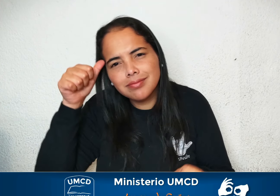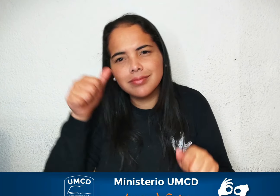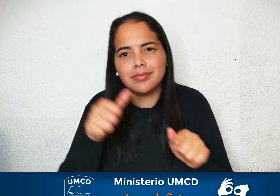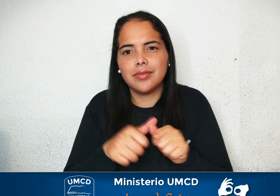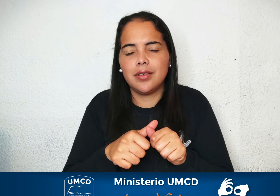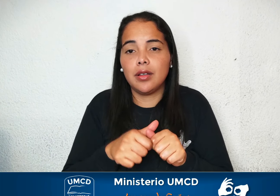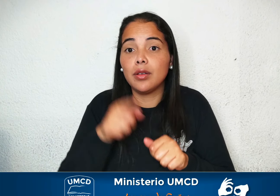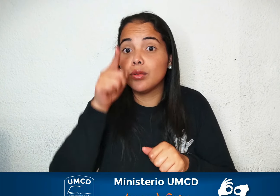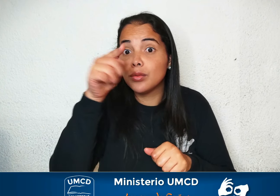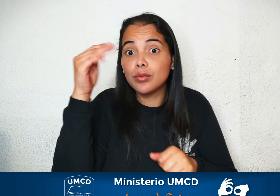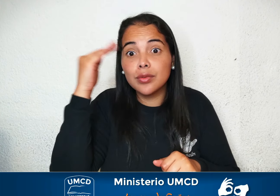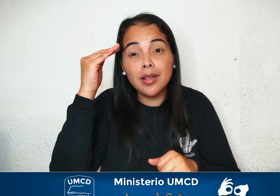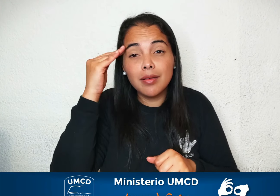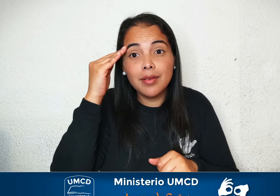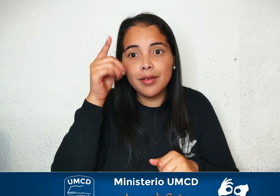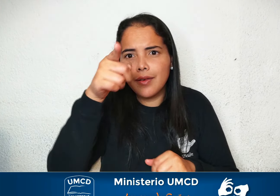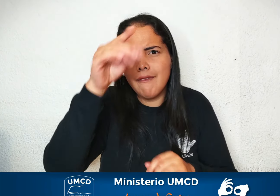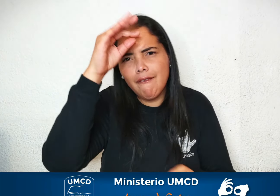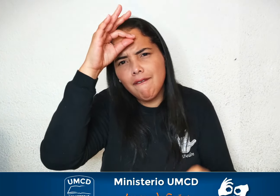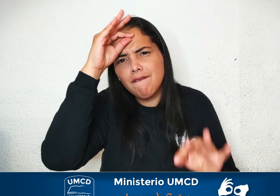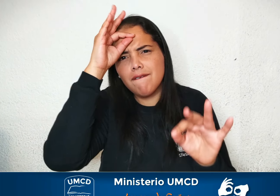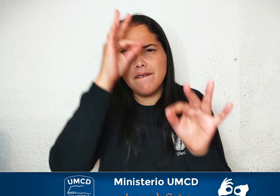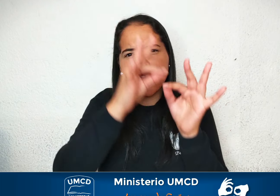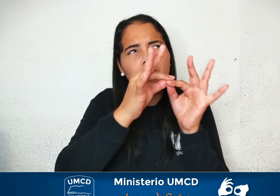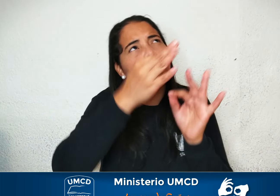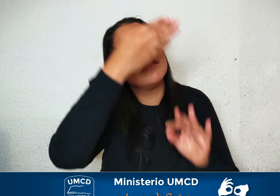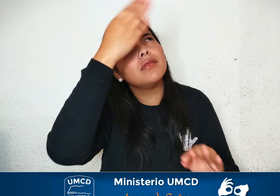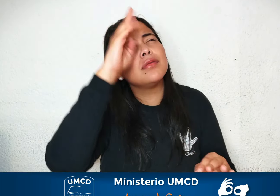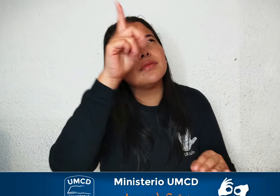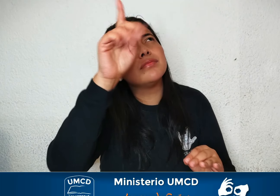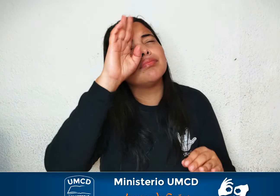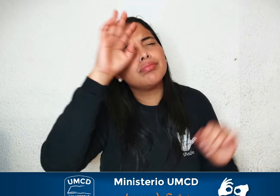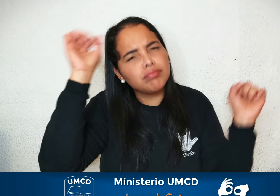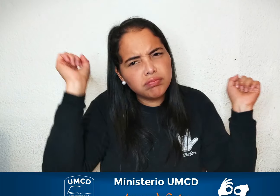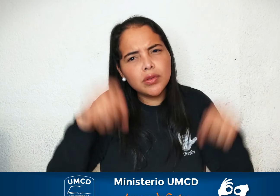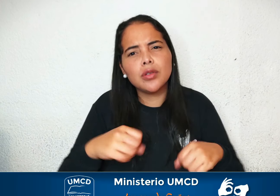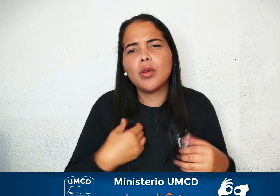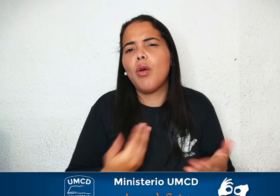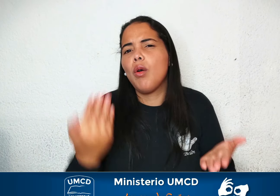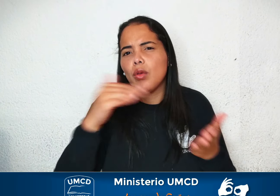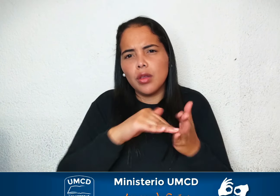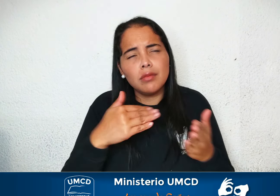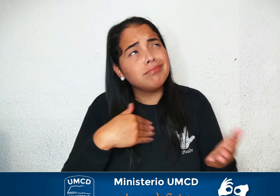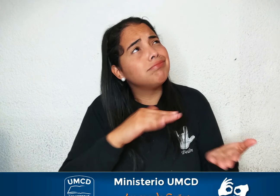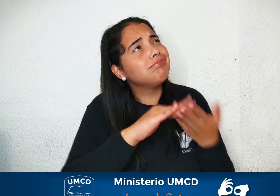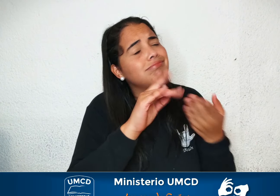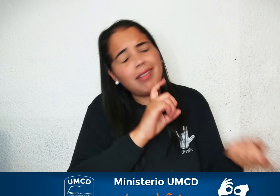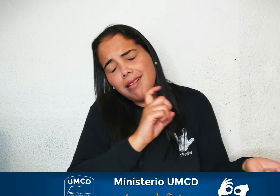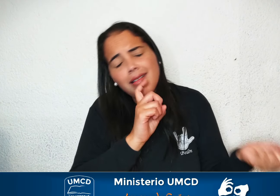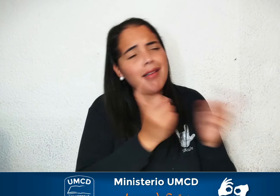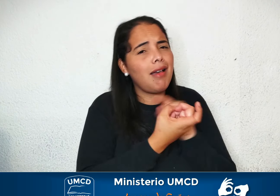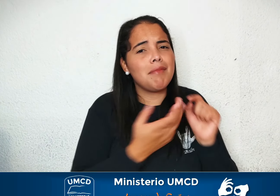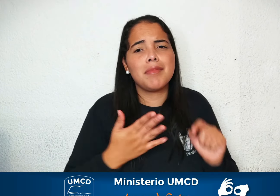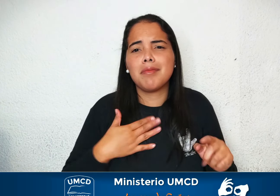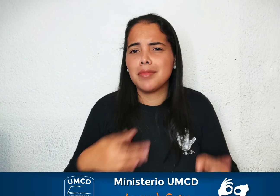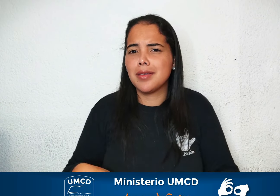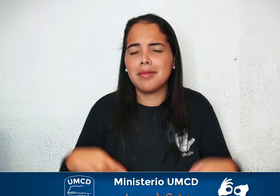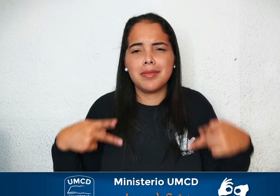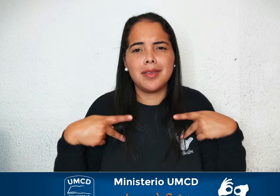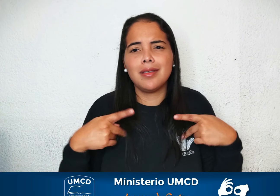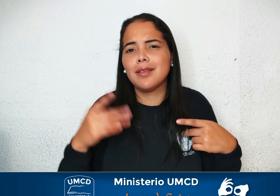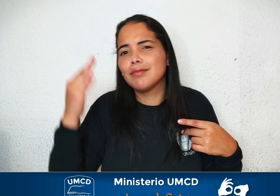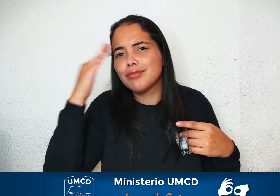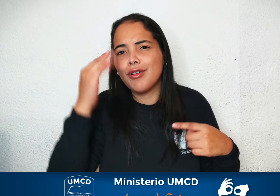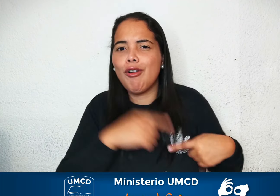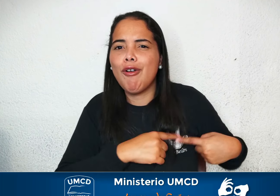obtener eso. Y es por parte de esa fe en Cristo en que nosotros podemos recibir la restauración inmediata